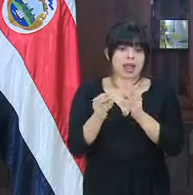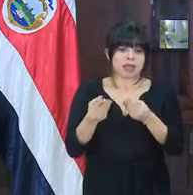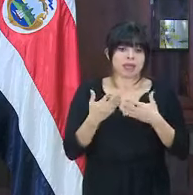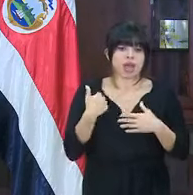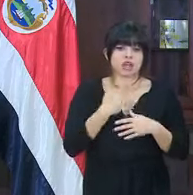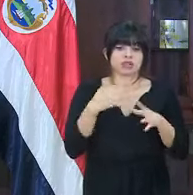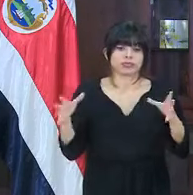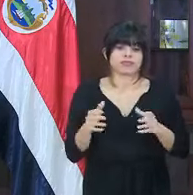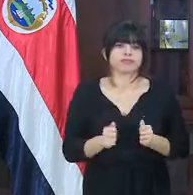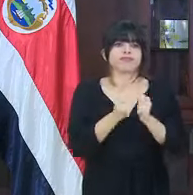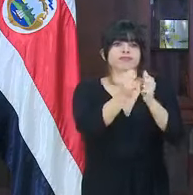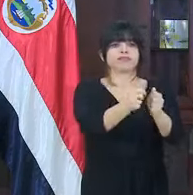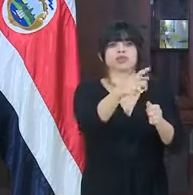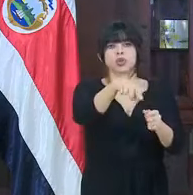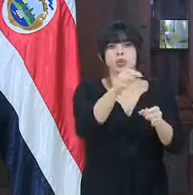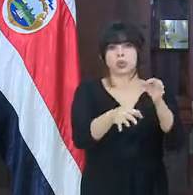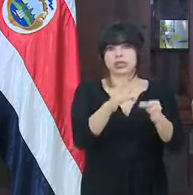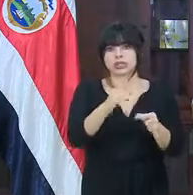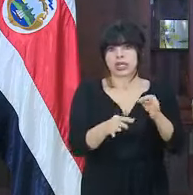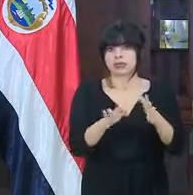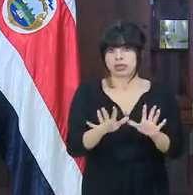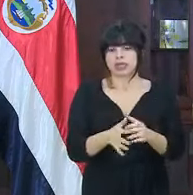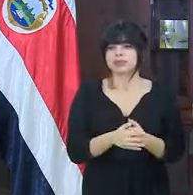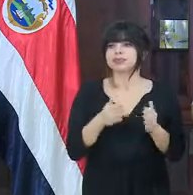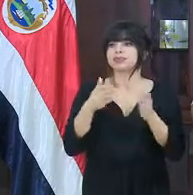de presentarlos a esta instancia judicial.